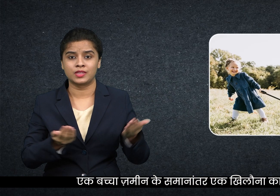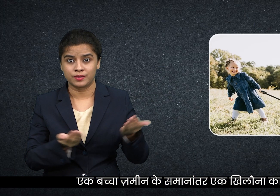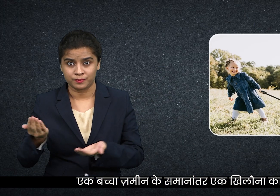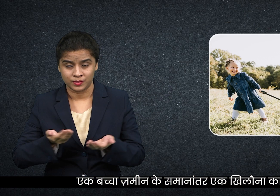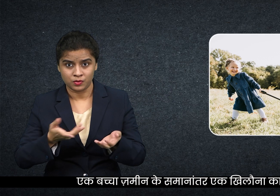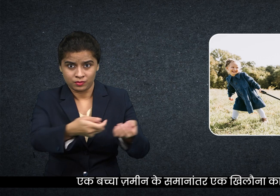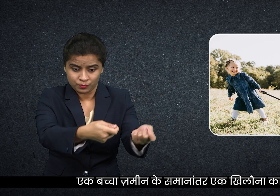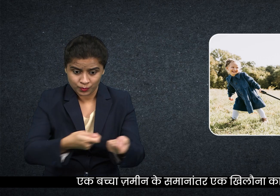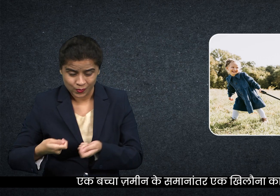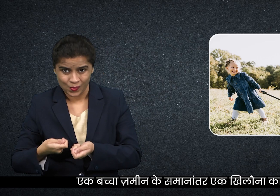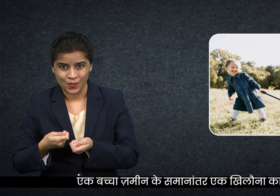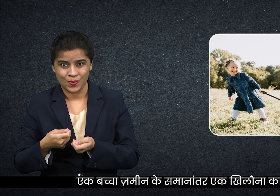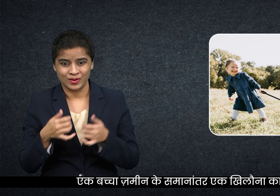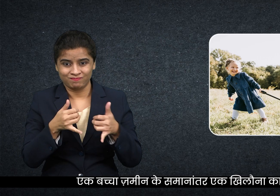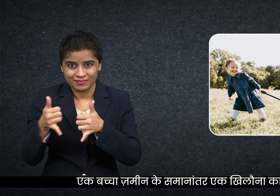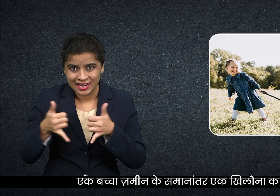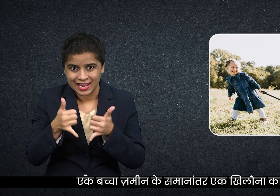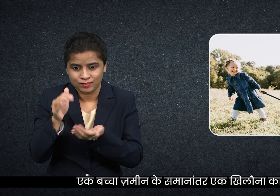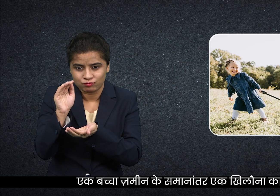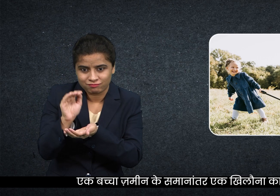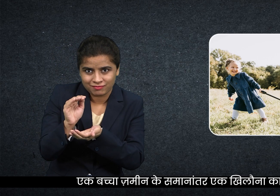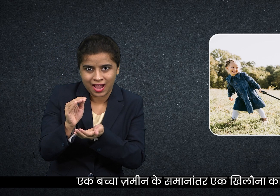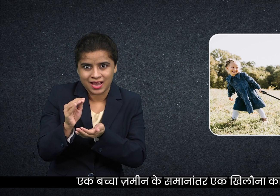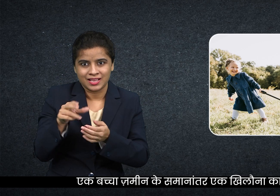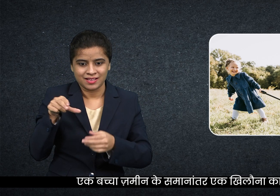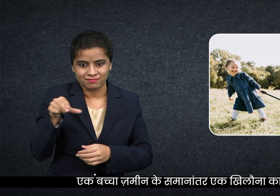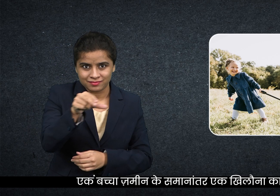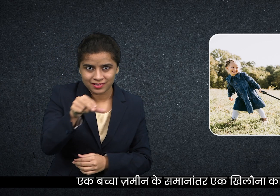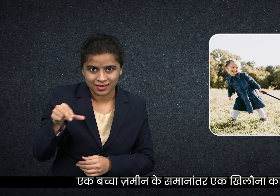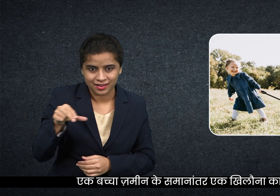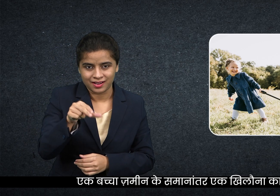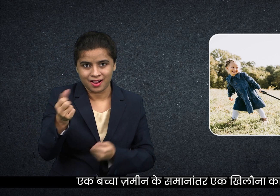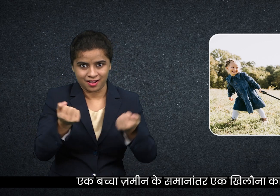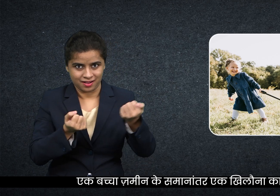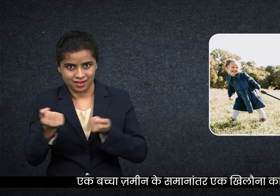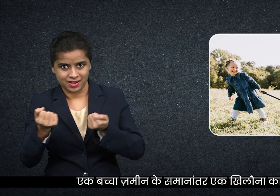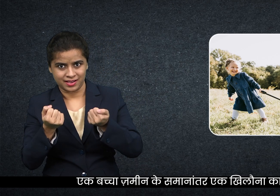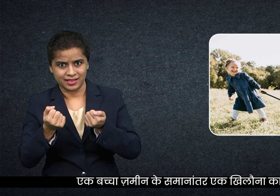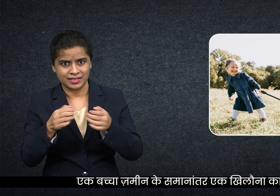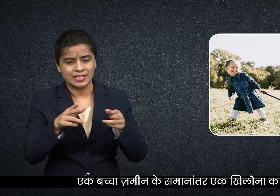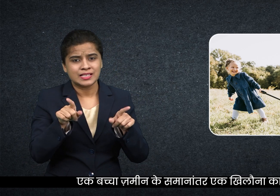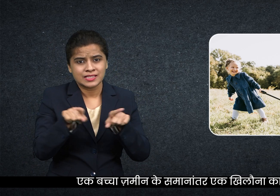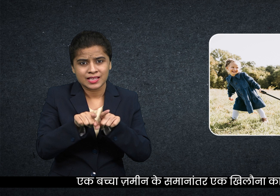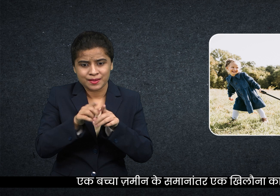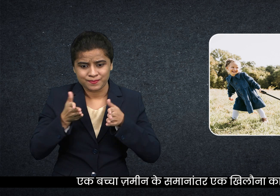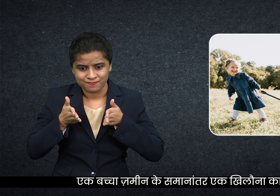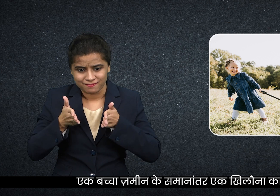एक बच्चा जमीन के समानांतर एक खिलौना कार खींच रहा है।